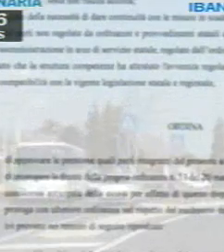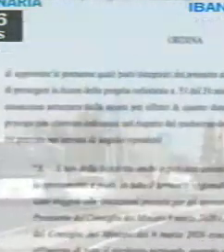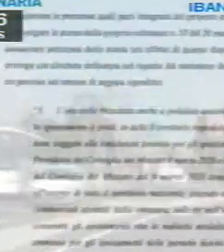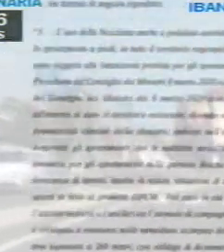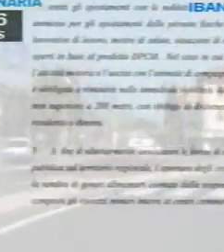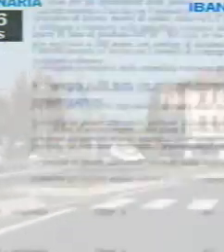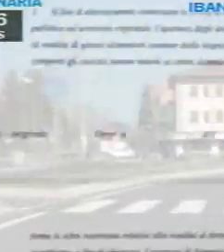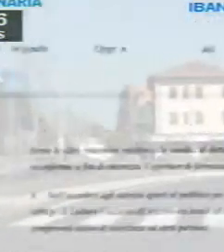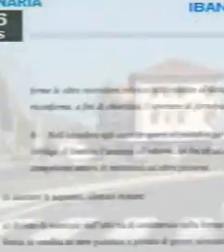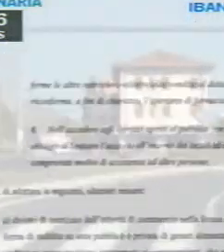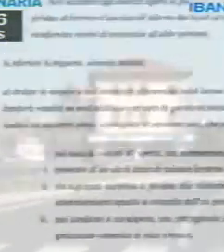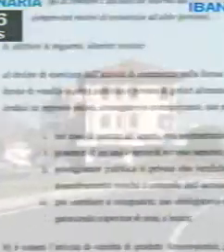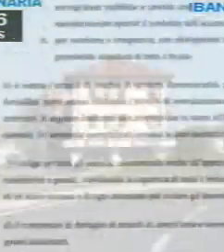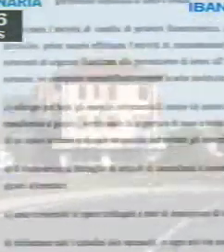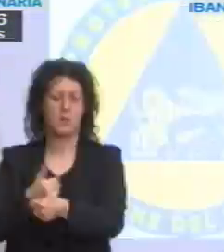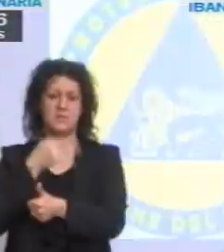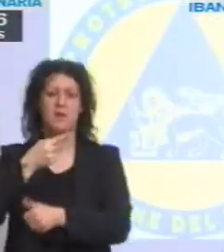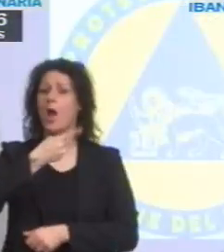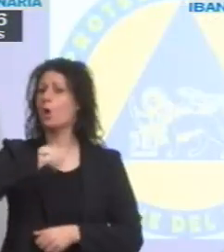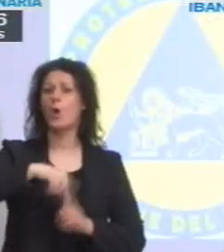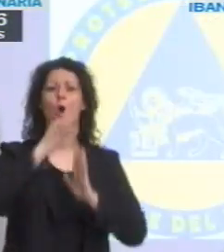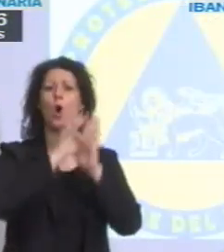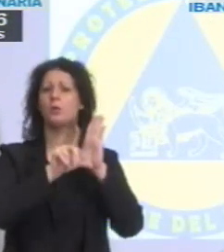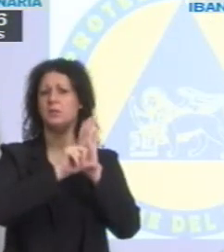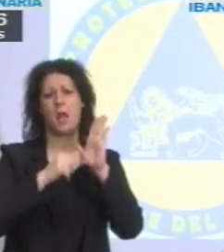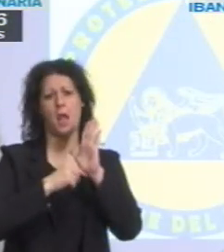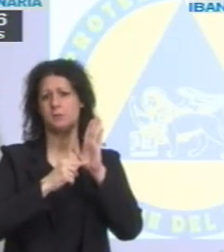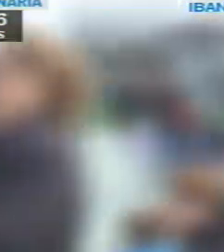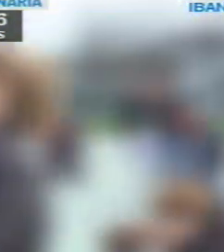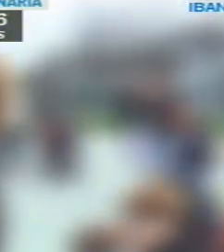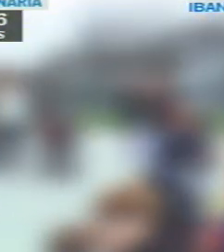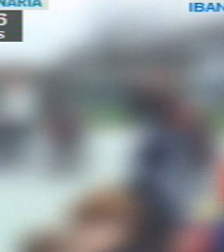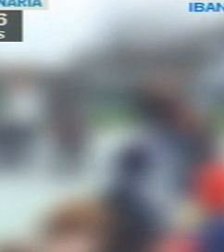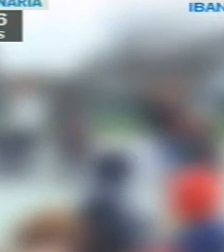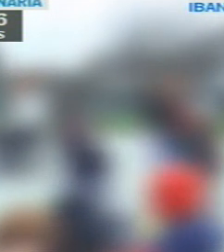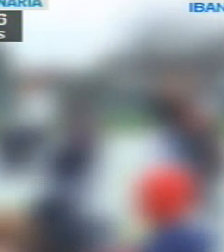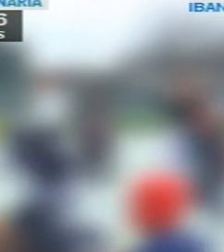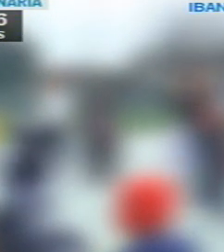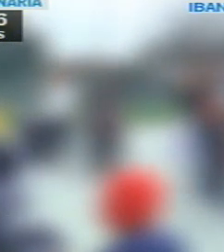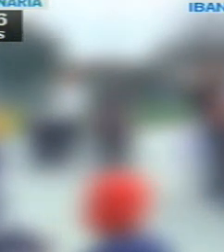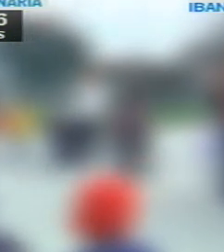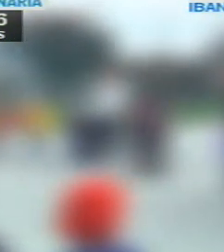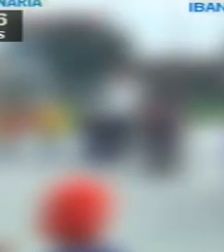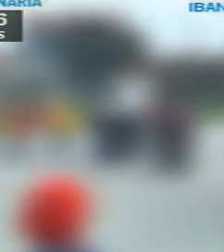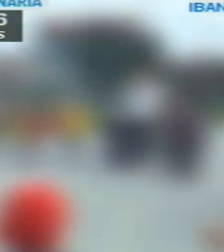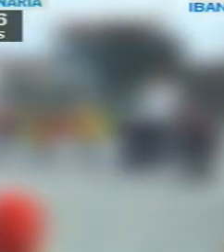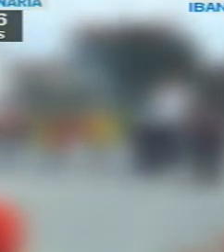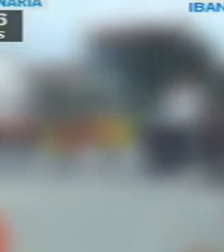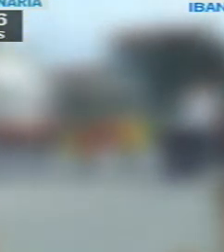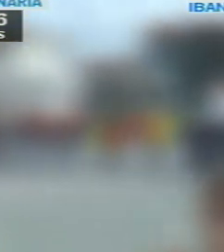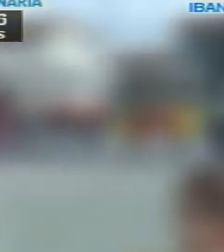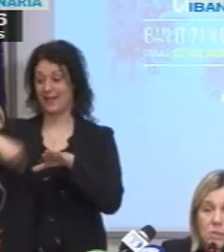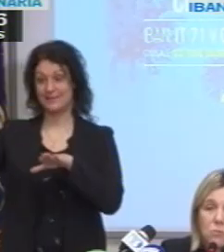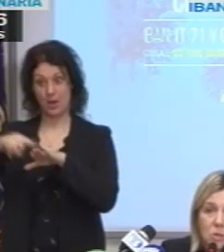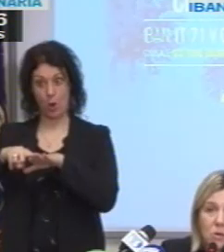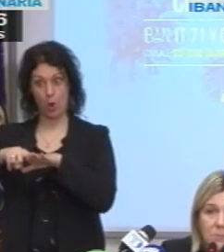cittadini. Noi non ritiriamo ordinanze, questo è ovvio, e le rinnoveremo. Regione sempre al lavoro su vari fronti, dalla gestione dei minori